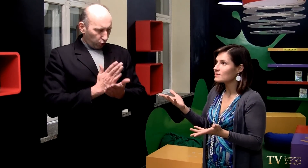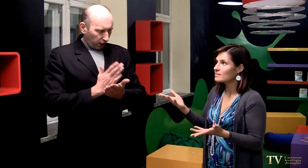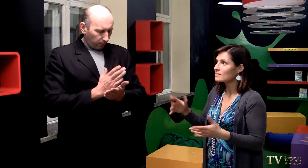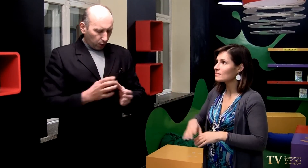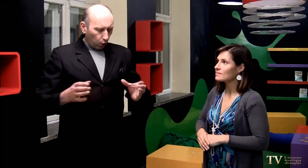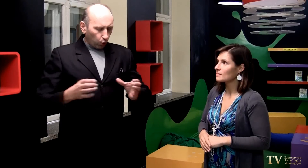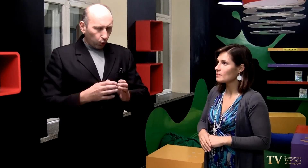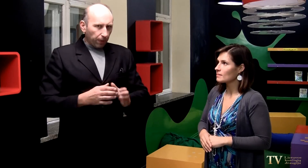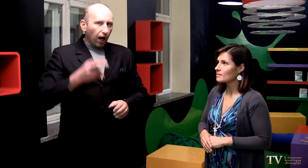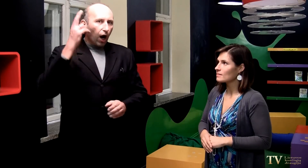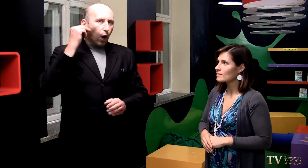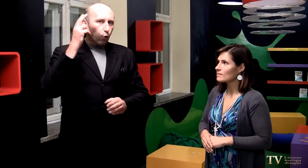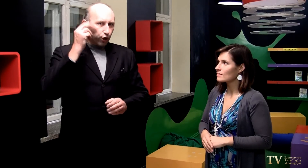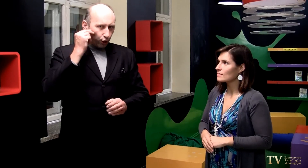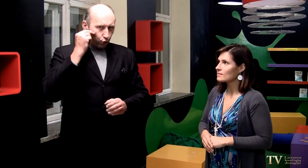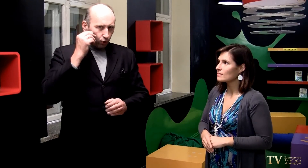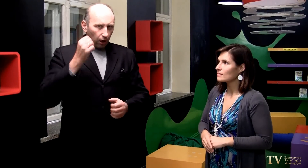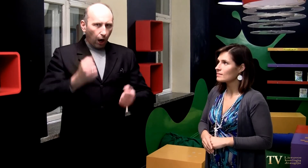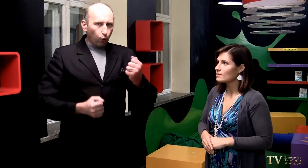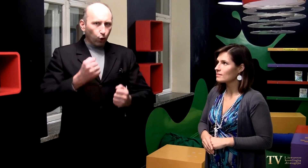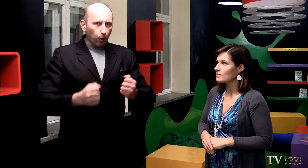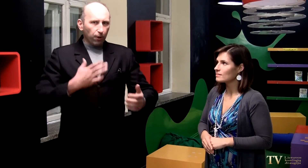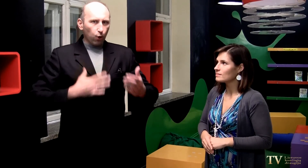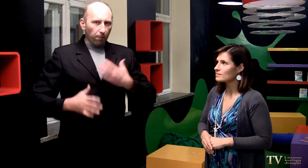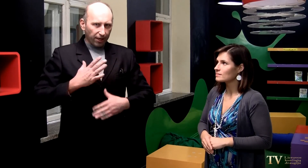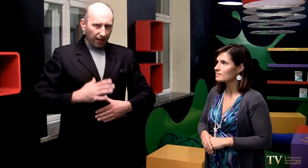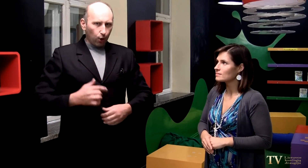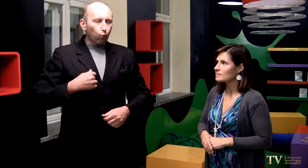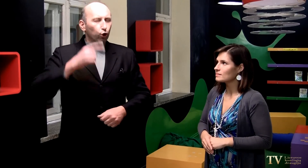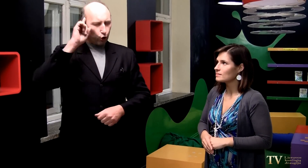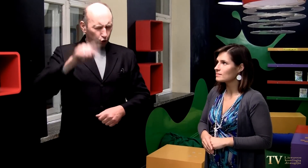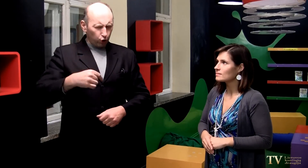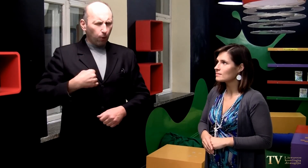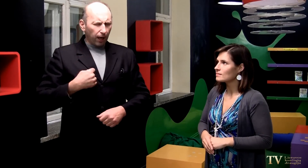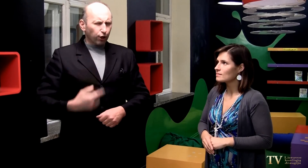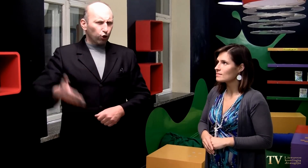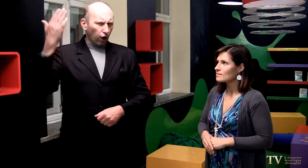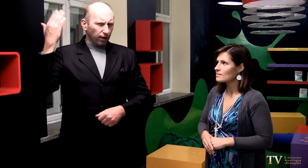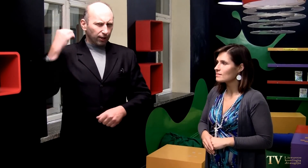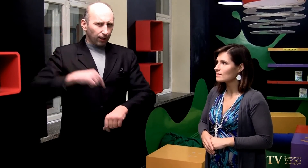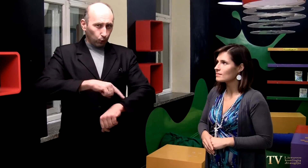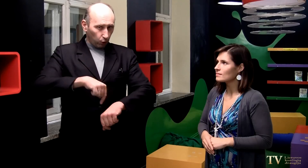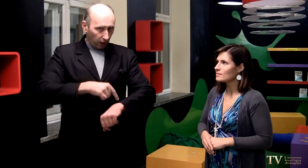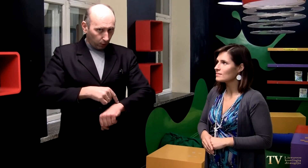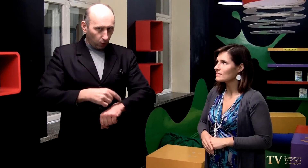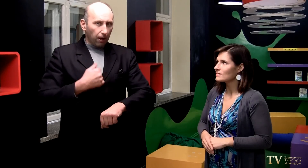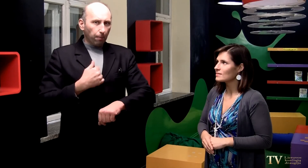Yra grupė Kaunėsio automobilių metėjų, kurie žino mane iš ankstesnių laikų,